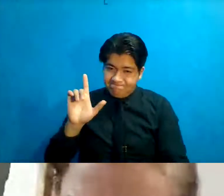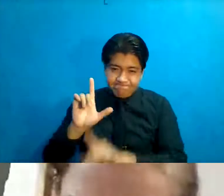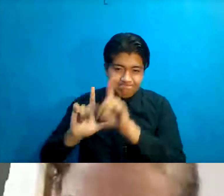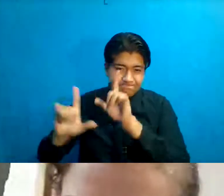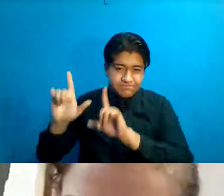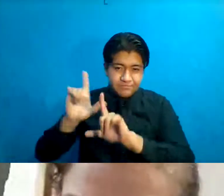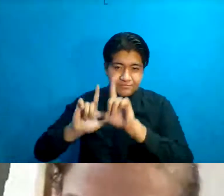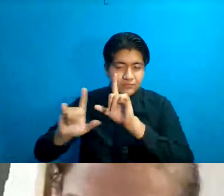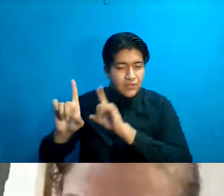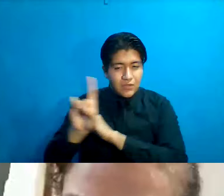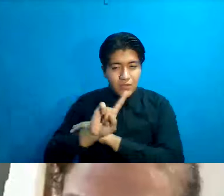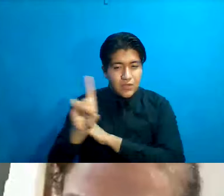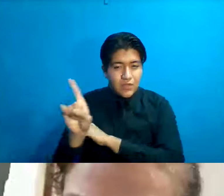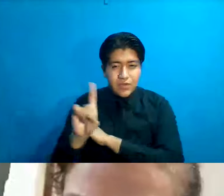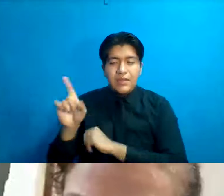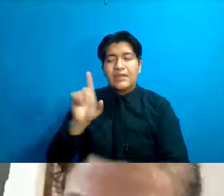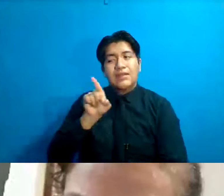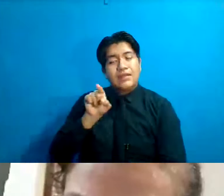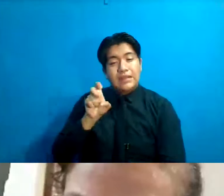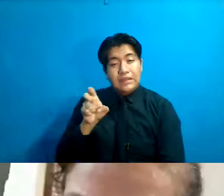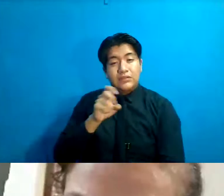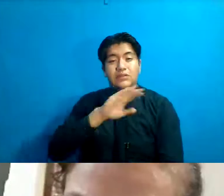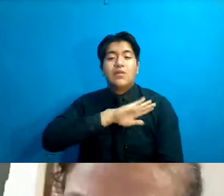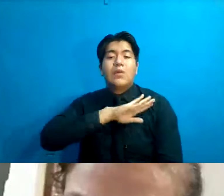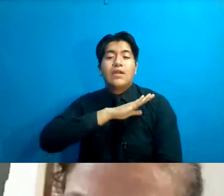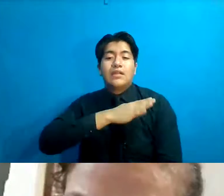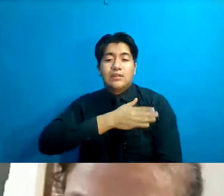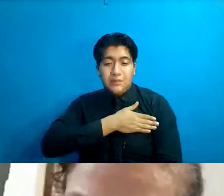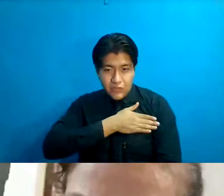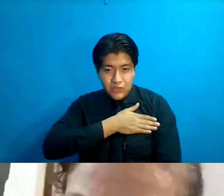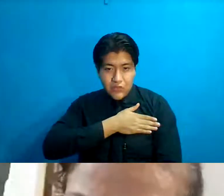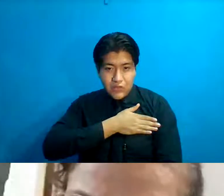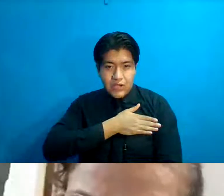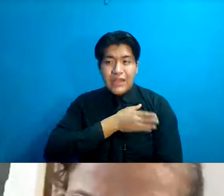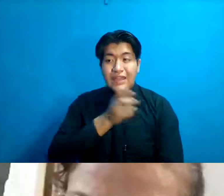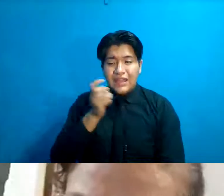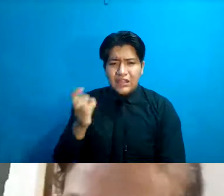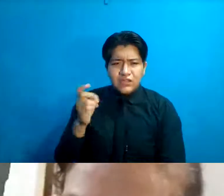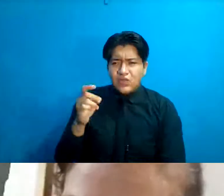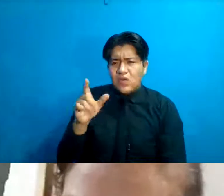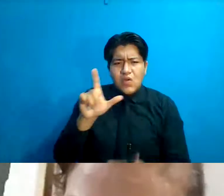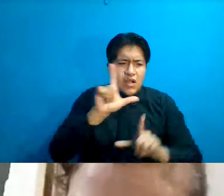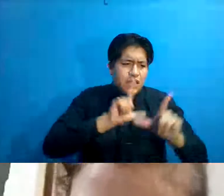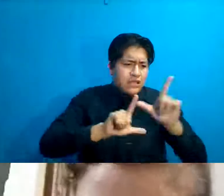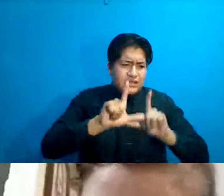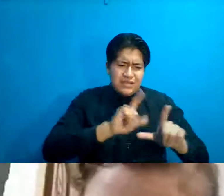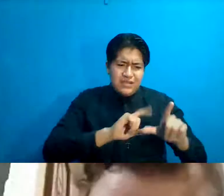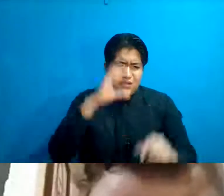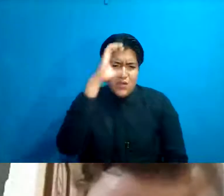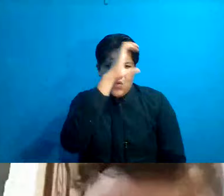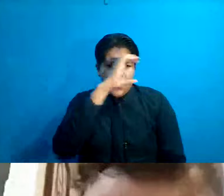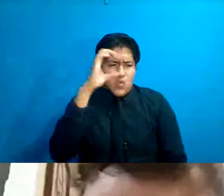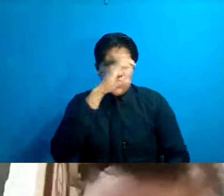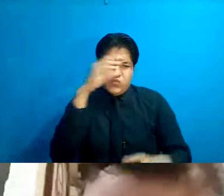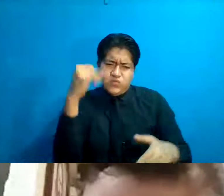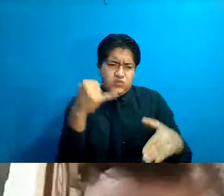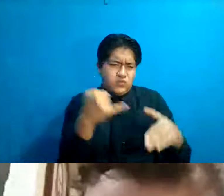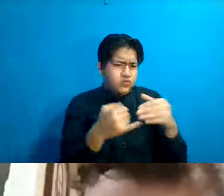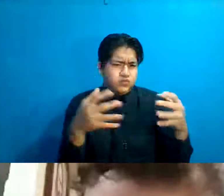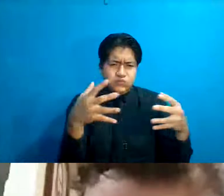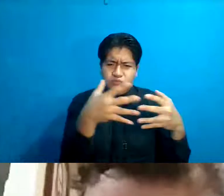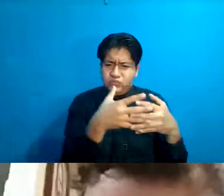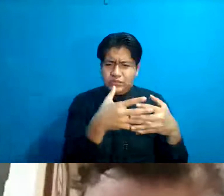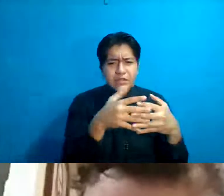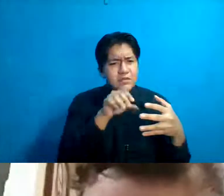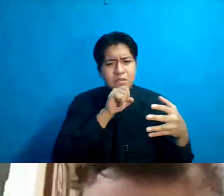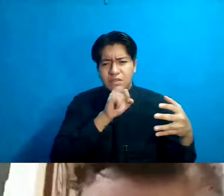de señas por el contrario, son aspectos naturales, que de hecho hay también algunos aspectos divisorios dentro